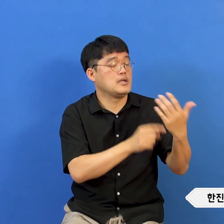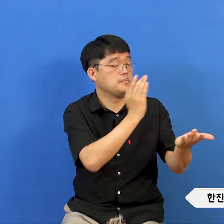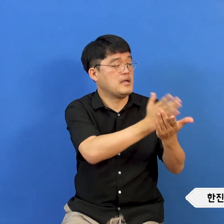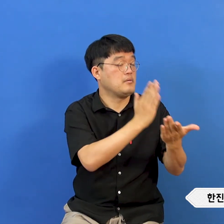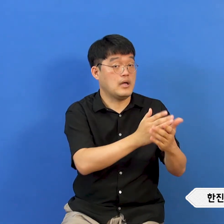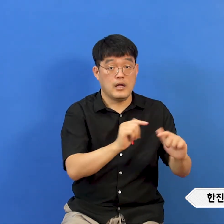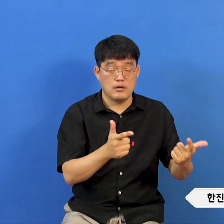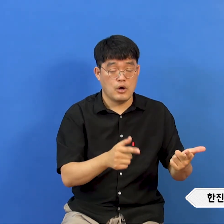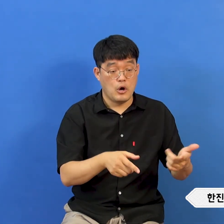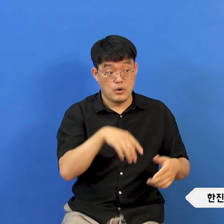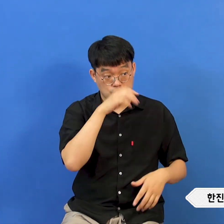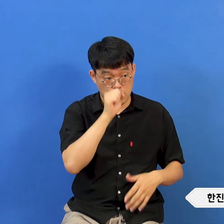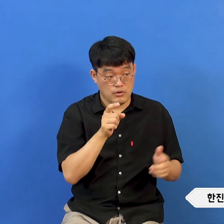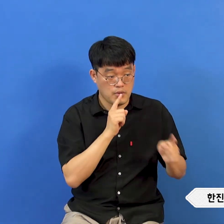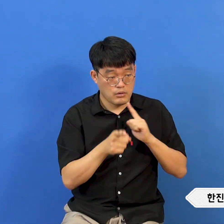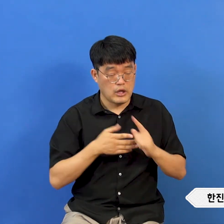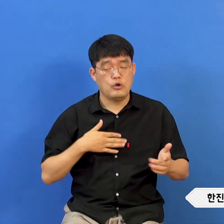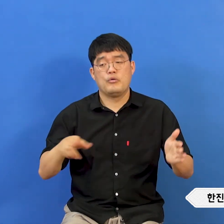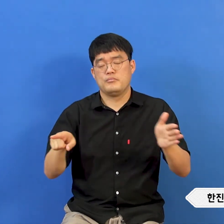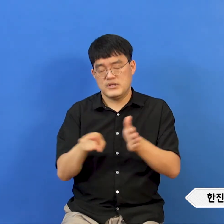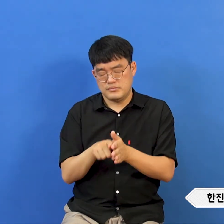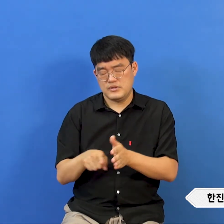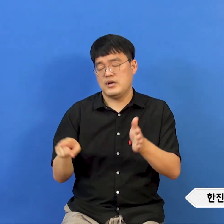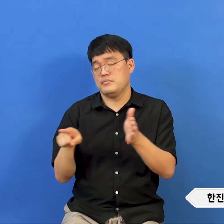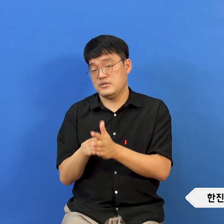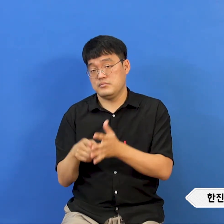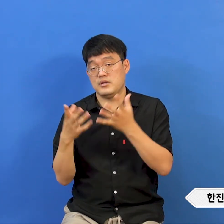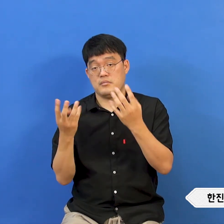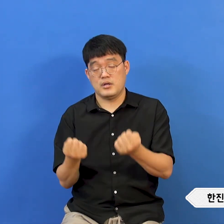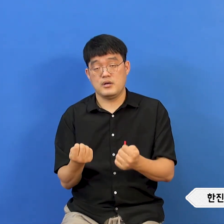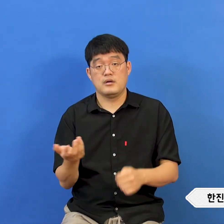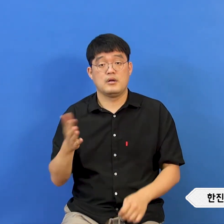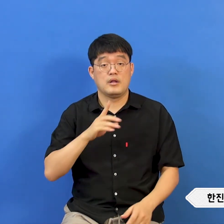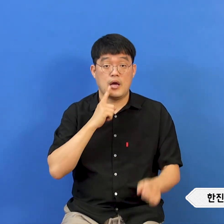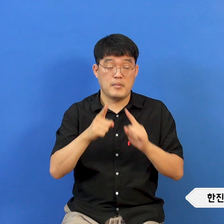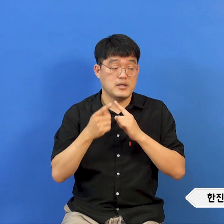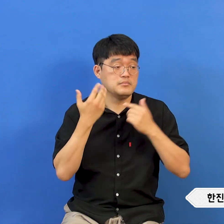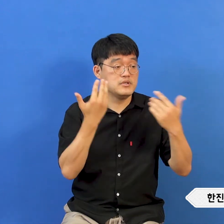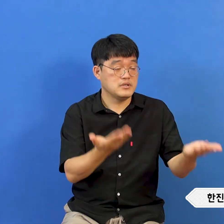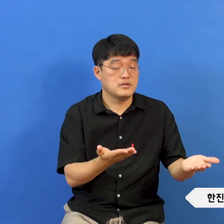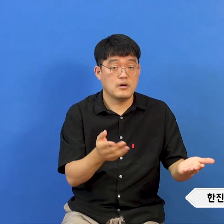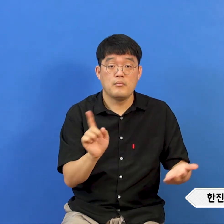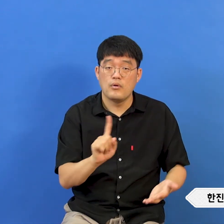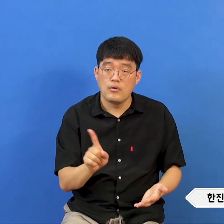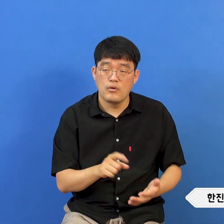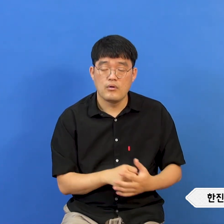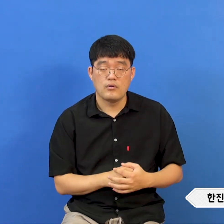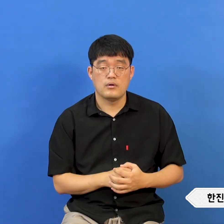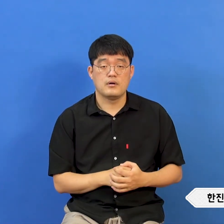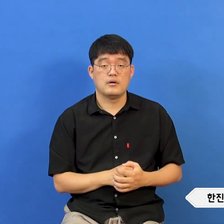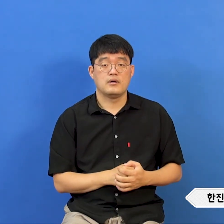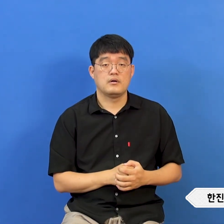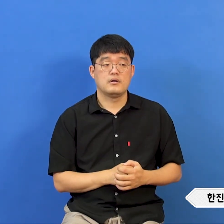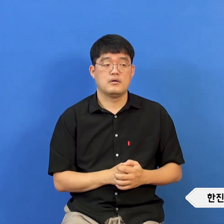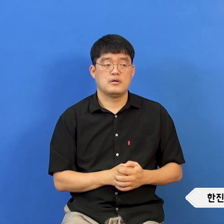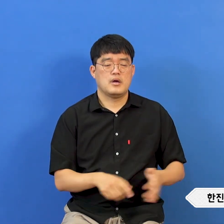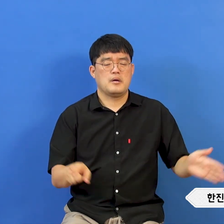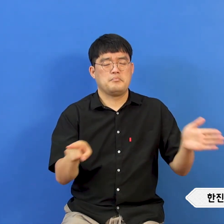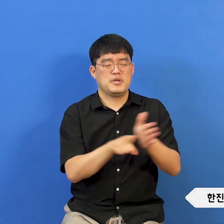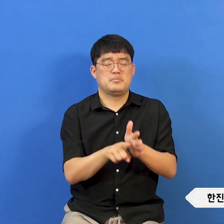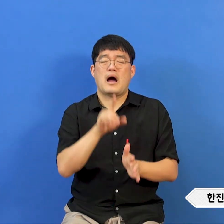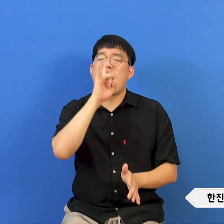좋은 말이고 저도 믿습니다, 많이 합니다. 제가 말씀드리는 요지는 잘 안